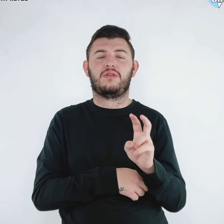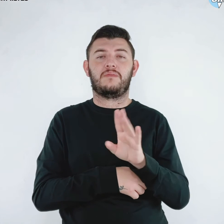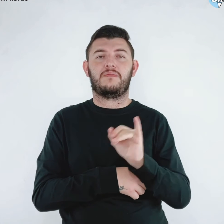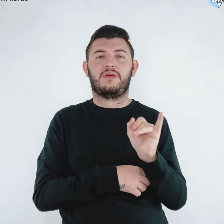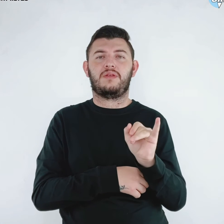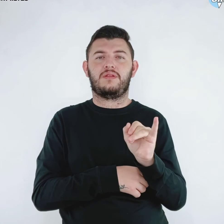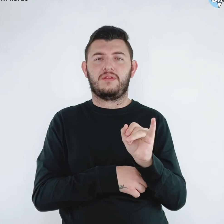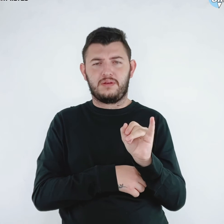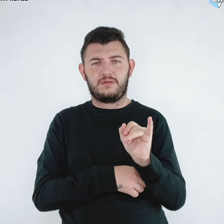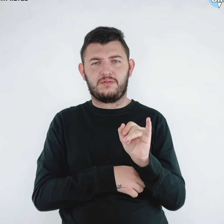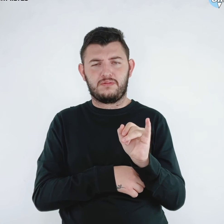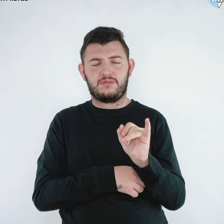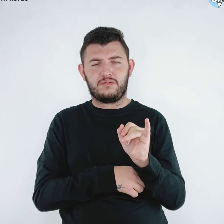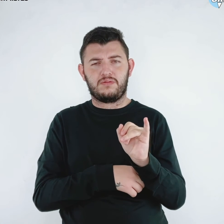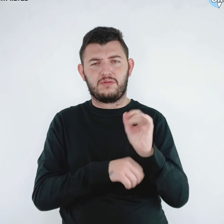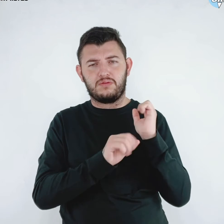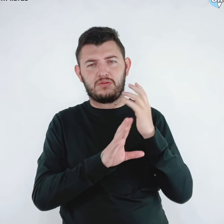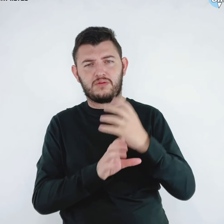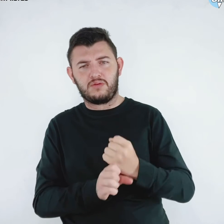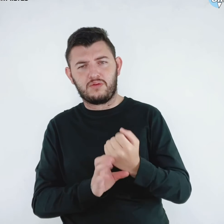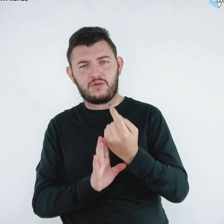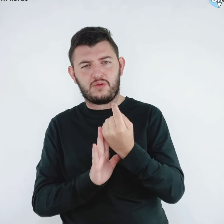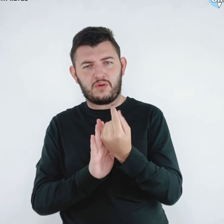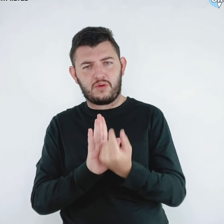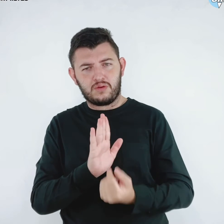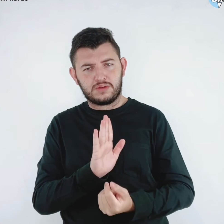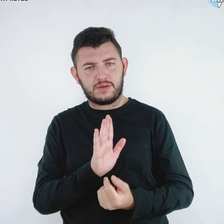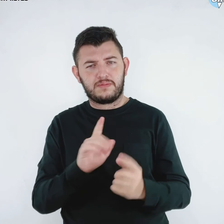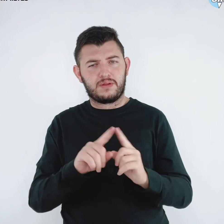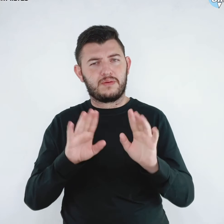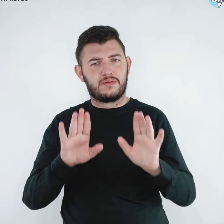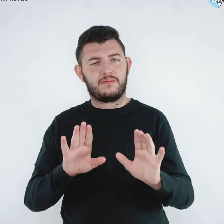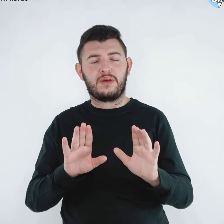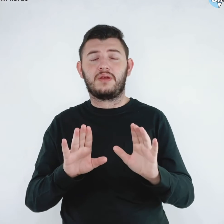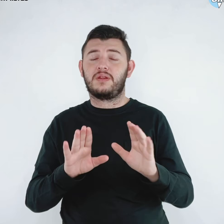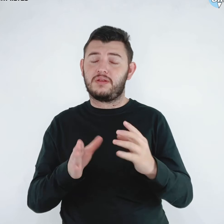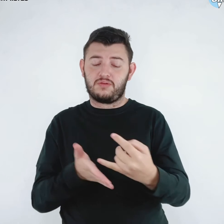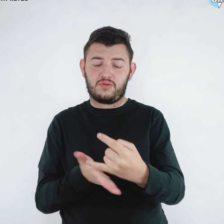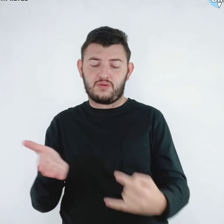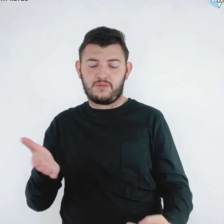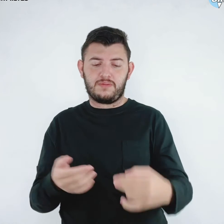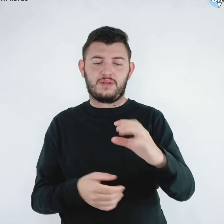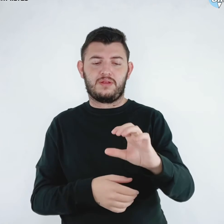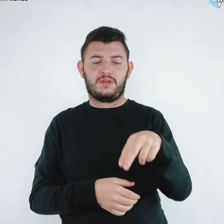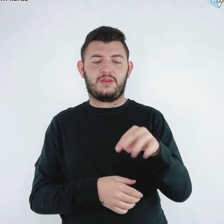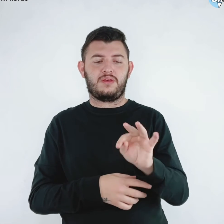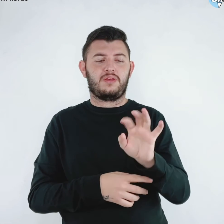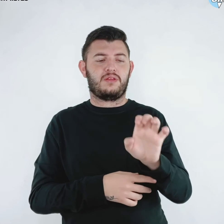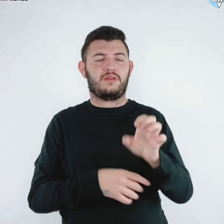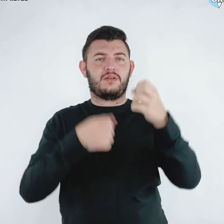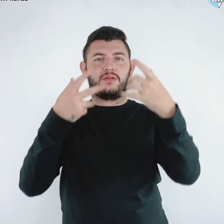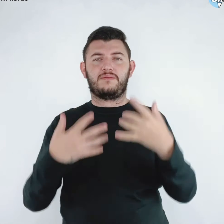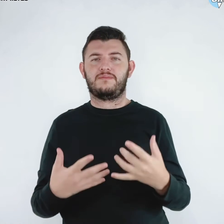1,55 bilhão em sua receita anual. Na nota, a CNTE diz que